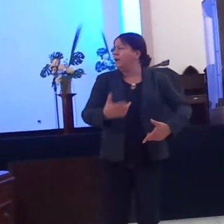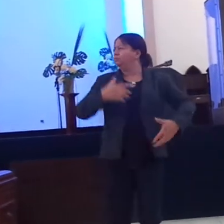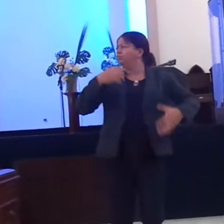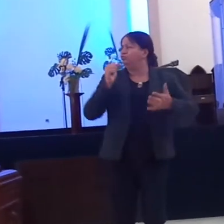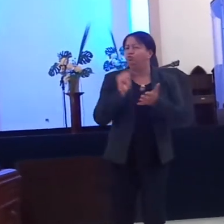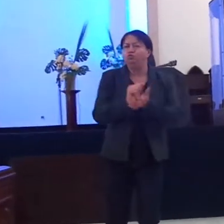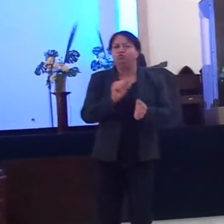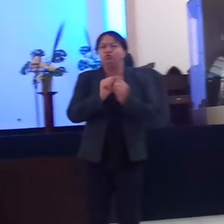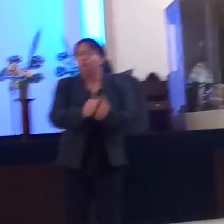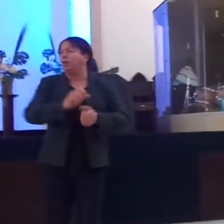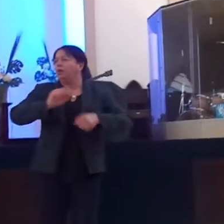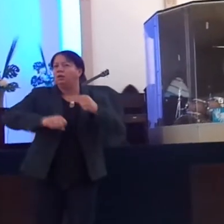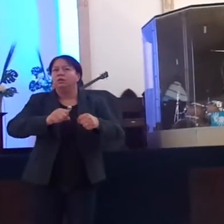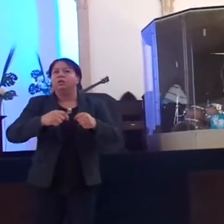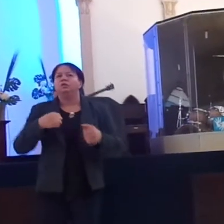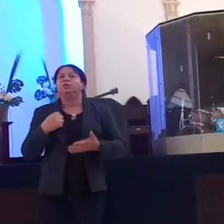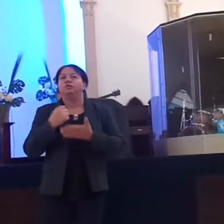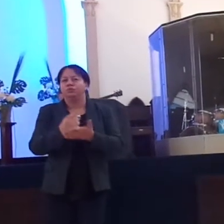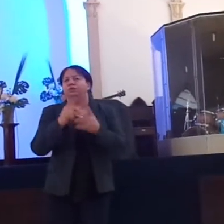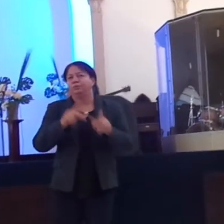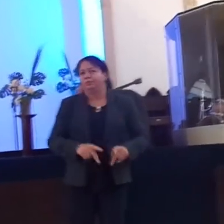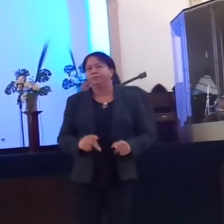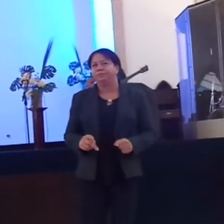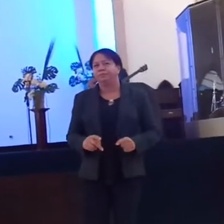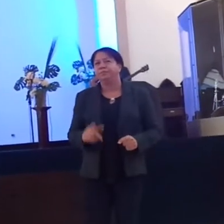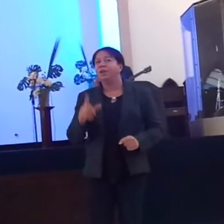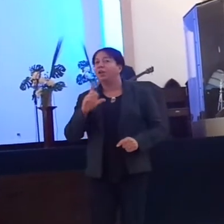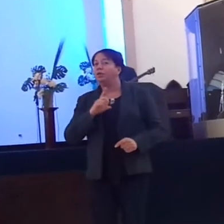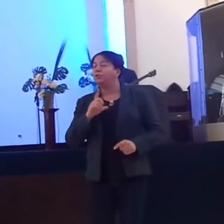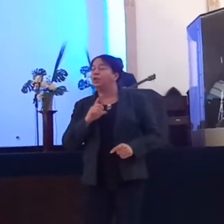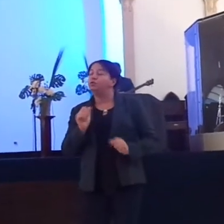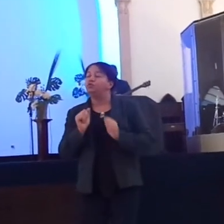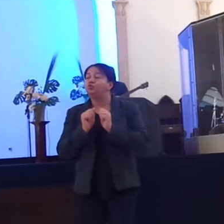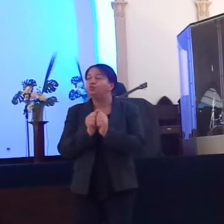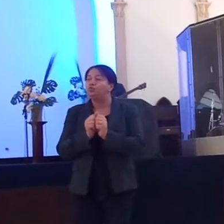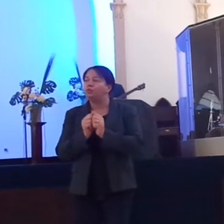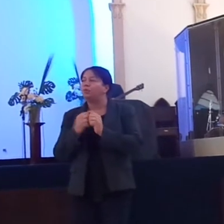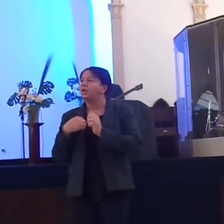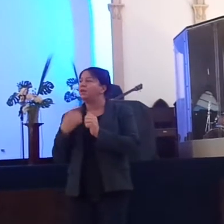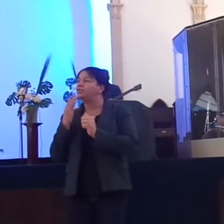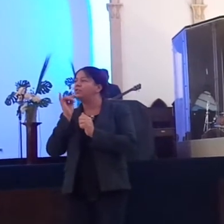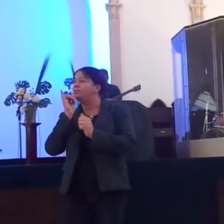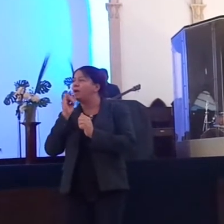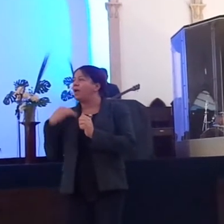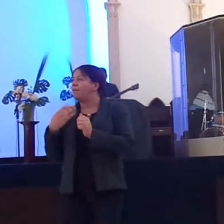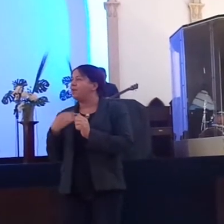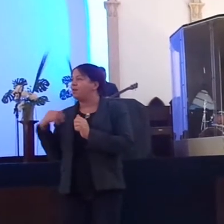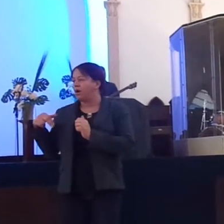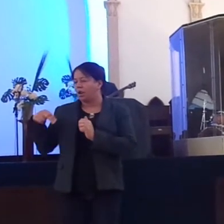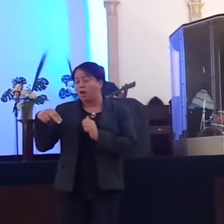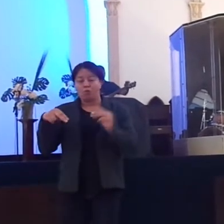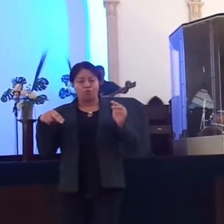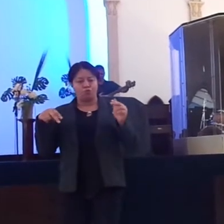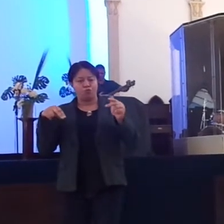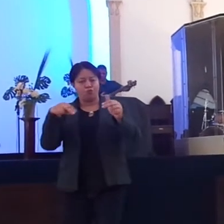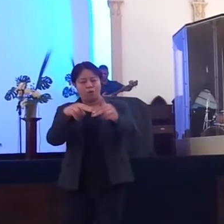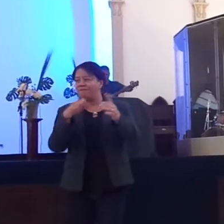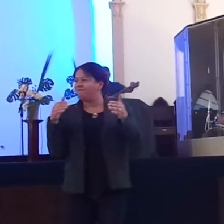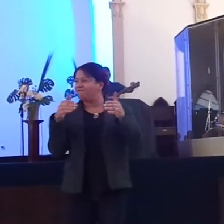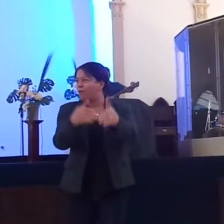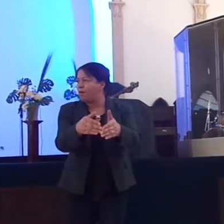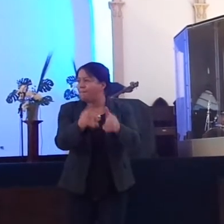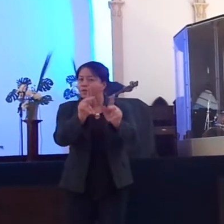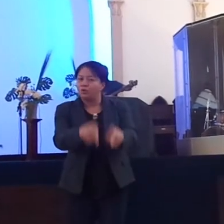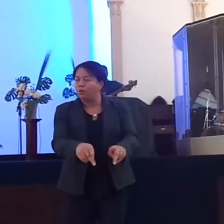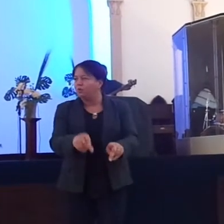massa? Eu tenho que ajudar os outros. Eu tenho que caminhar em direção ao outro, ainda que isso me seja incômodo, e